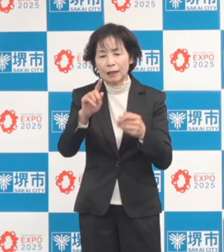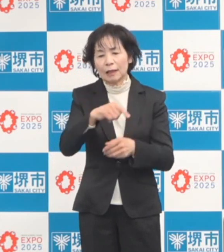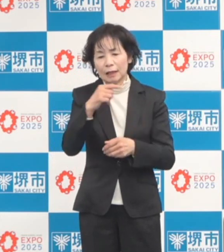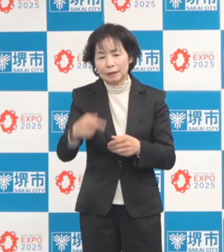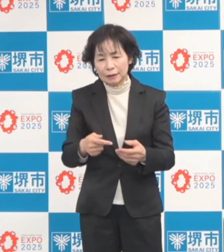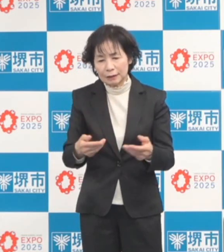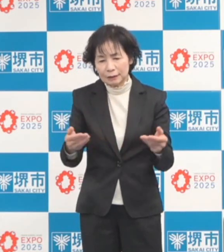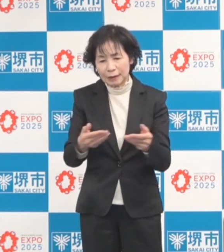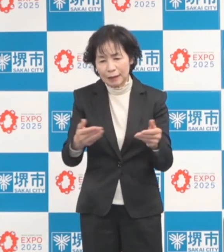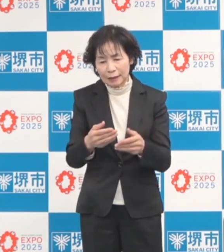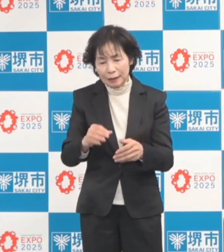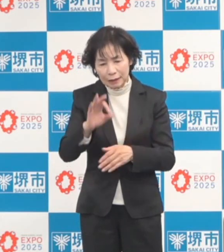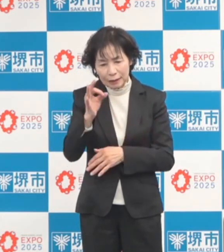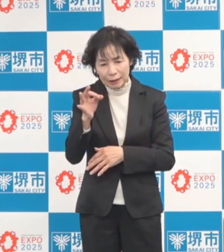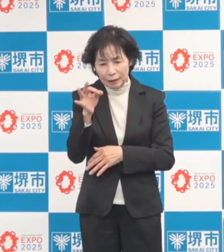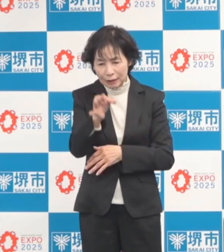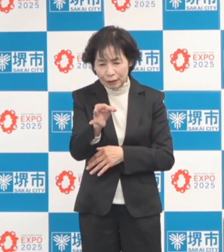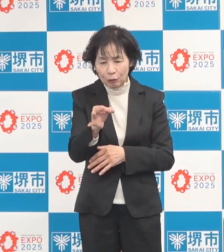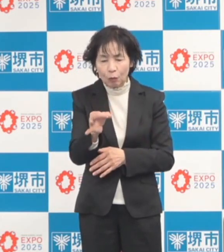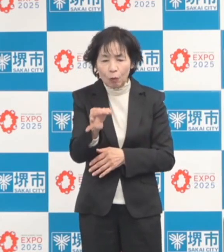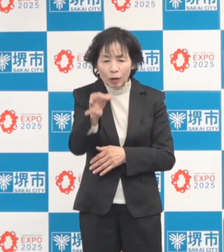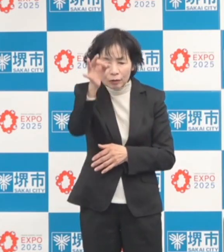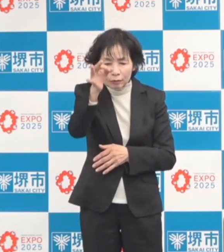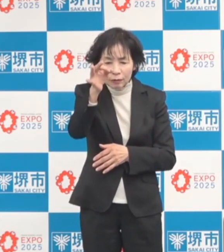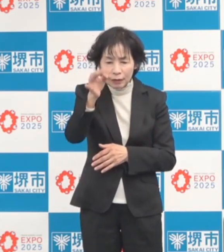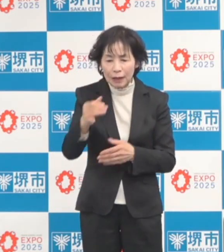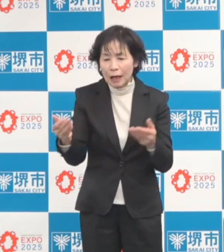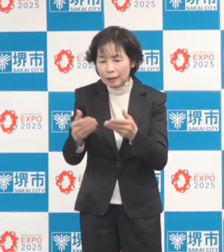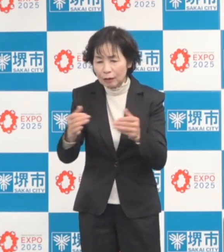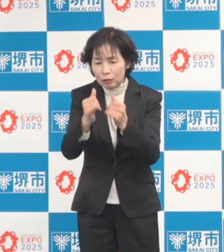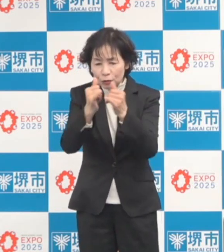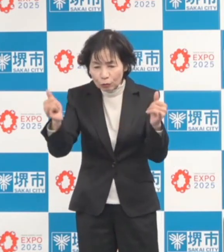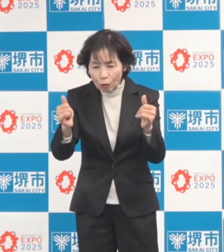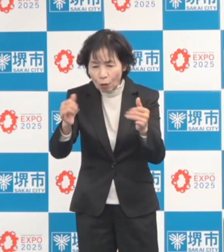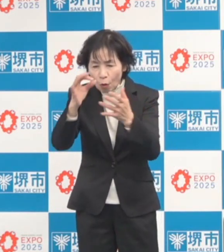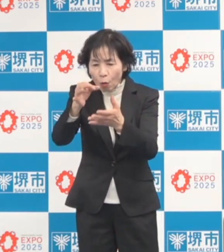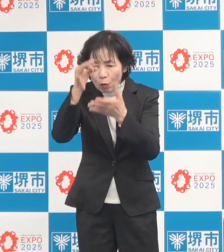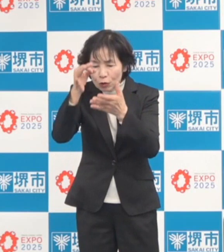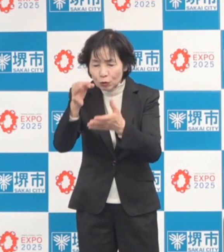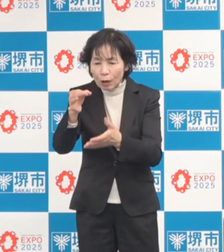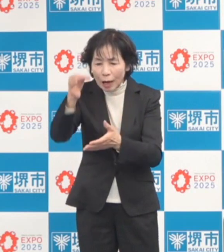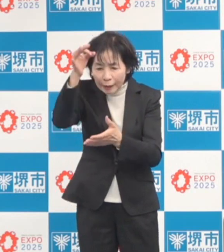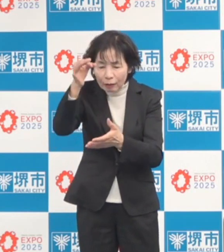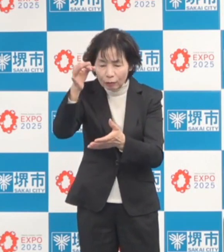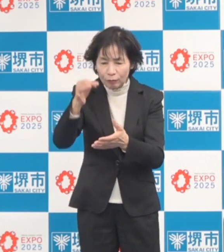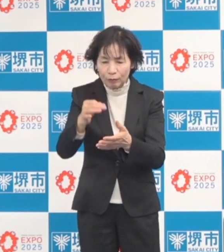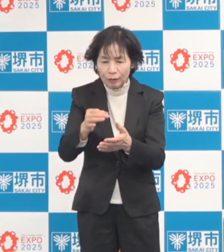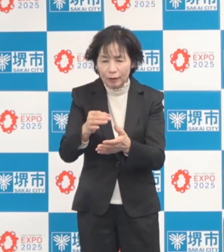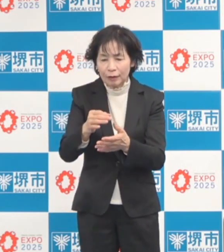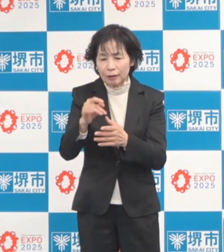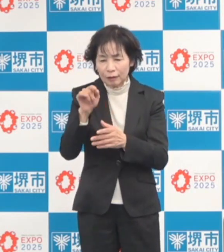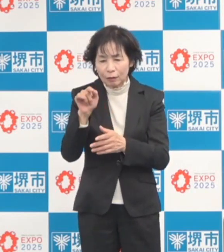加、働いていらっしゃる方の報酬給料を上げる上がるという流れは